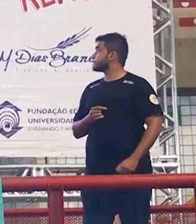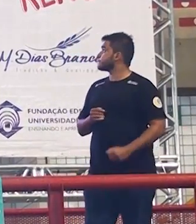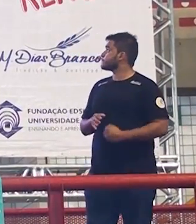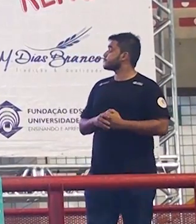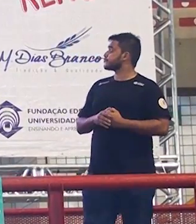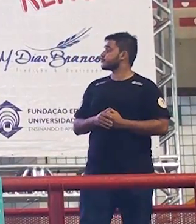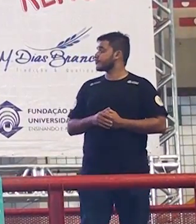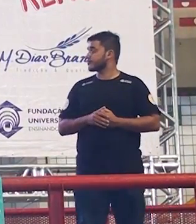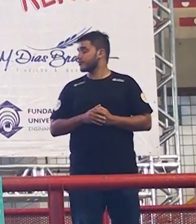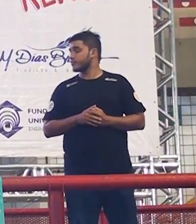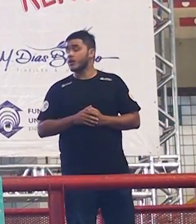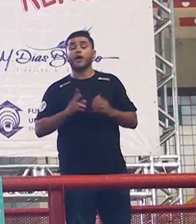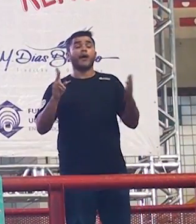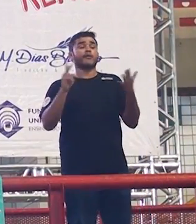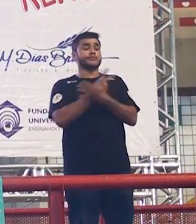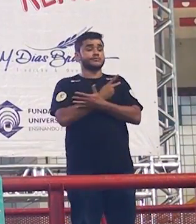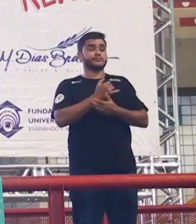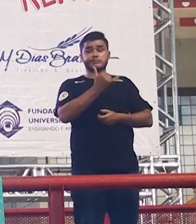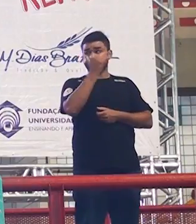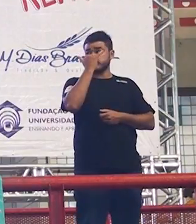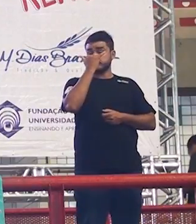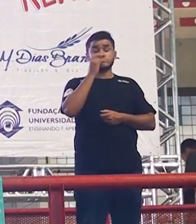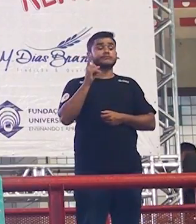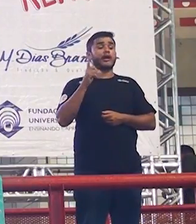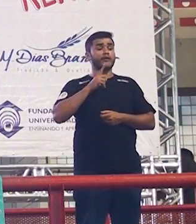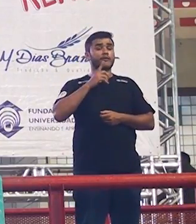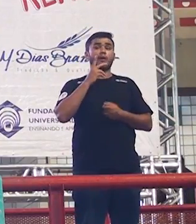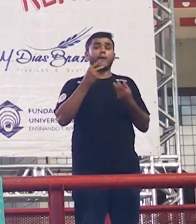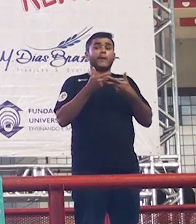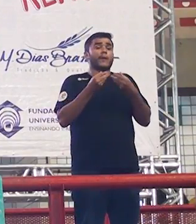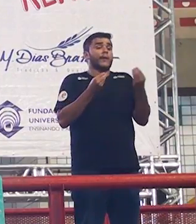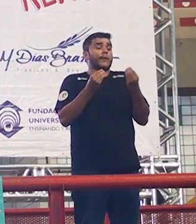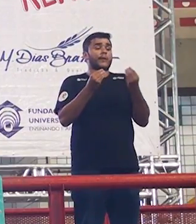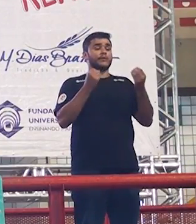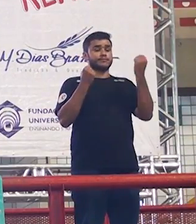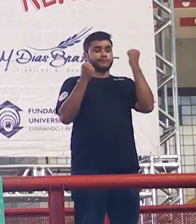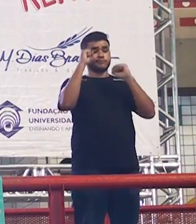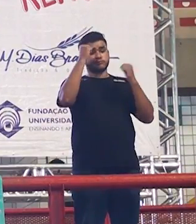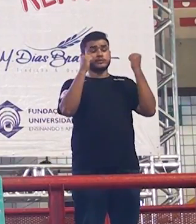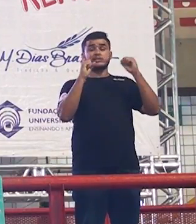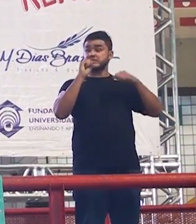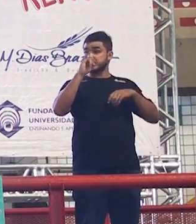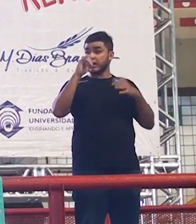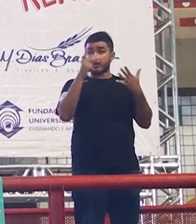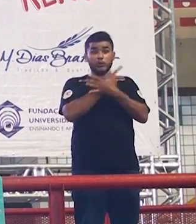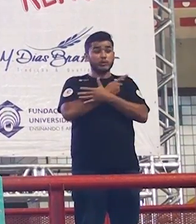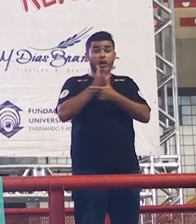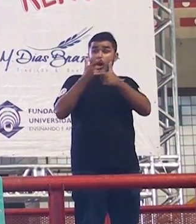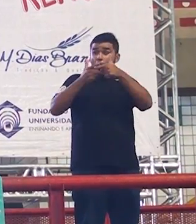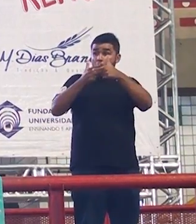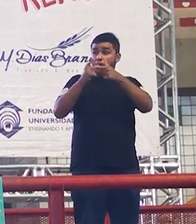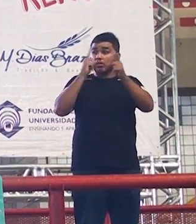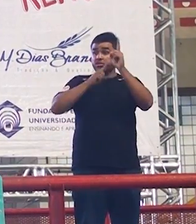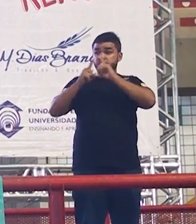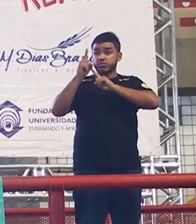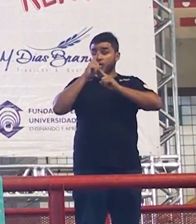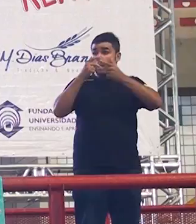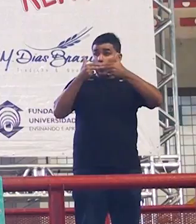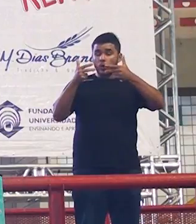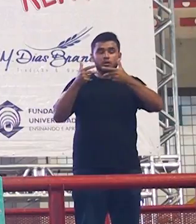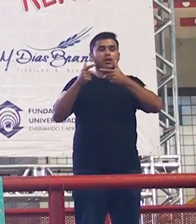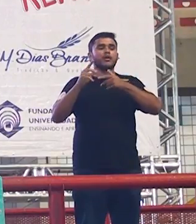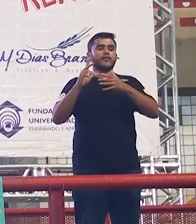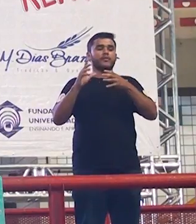desvantagem, risco de acidente. O principal risco de acidente é vazamento. Se houver